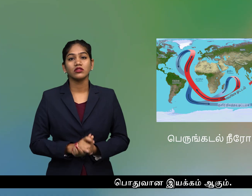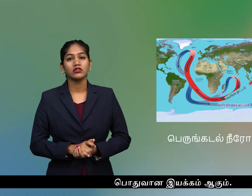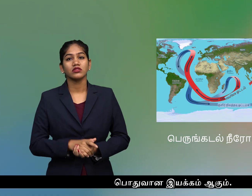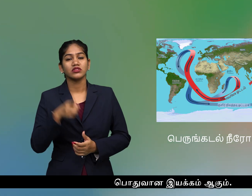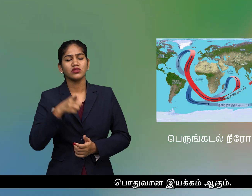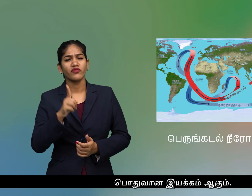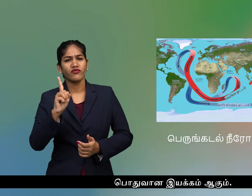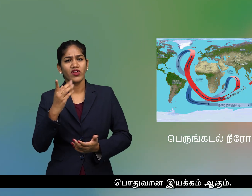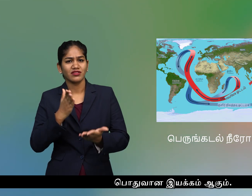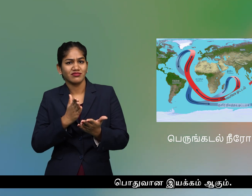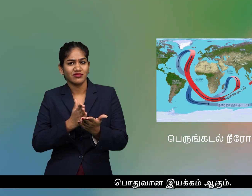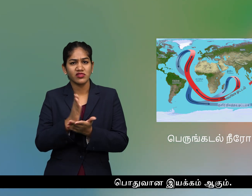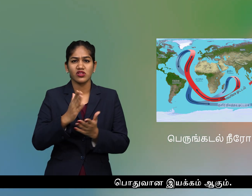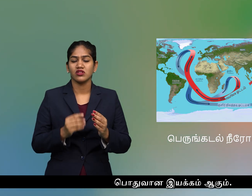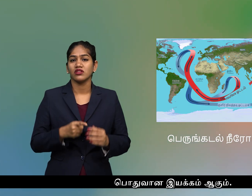பொதுவான இயக்கமாகும்.